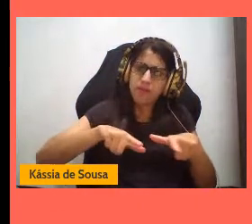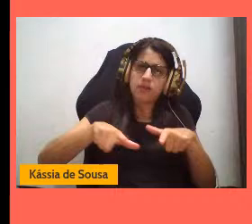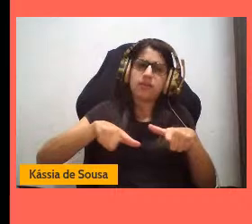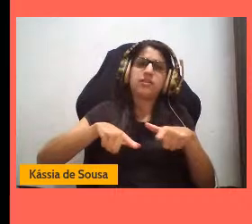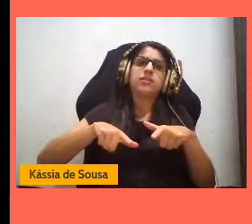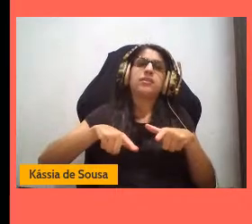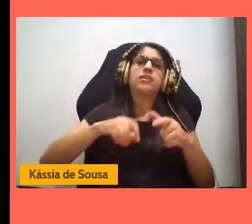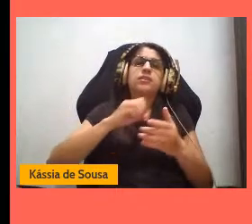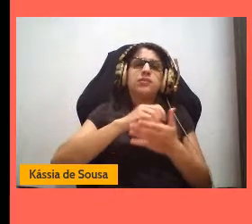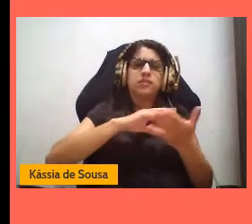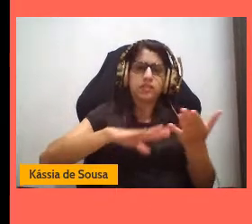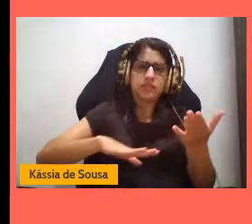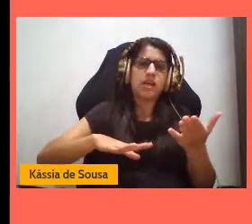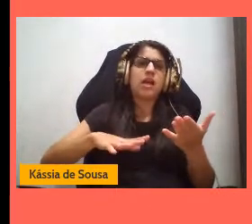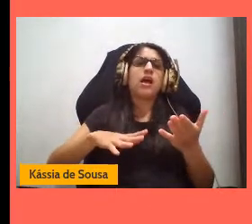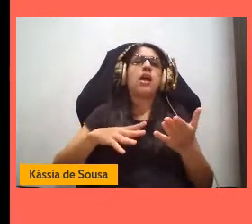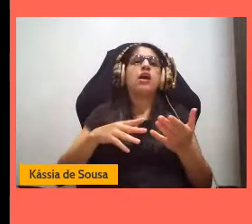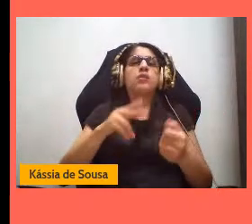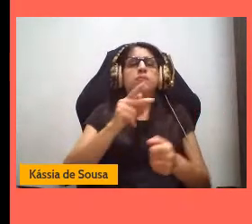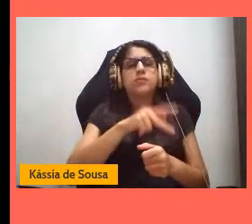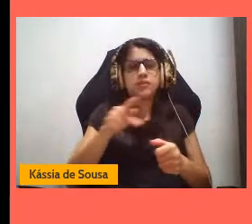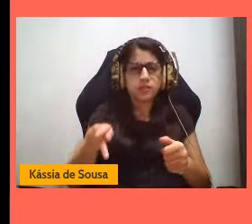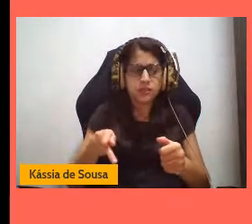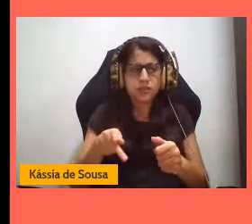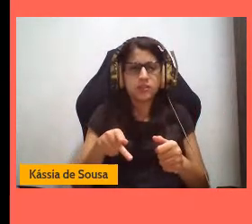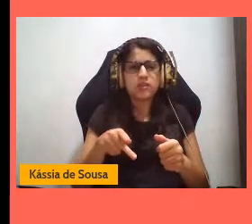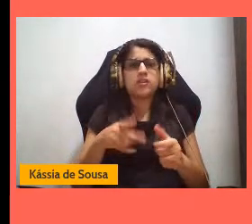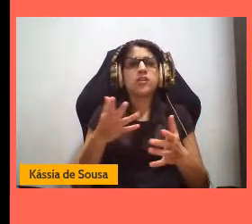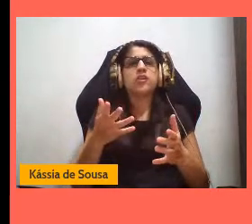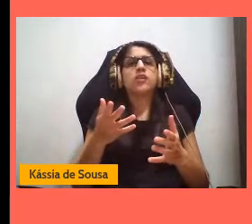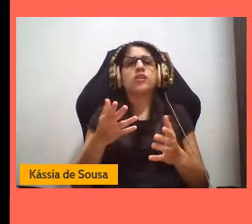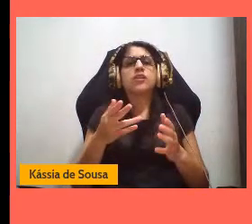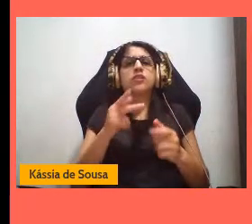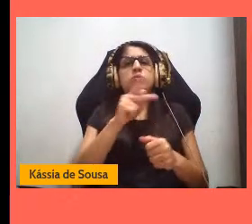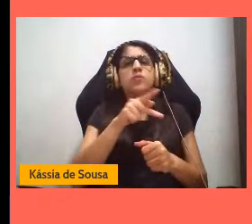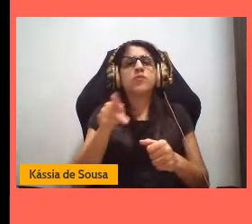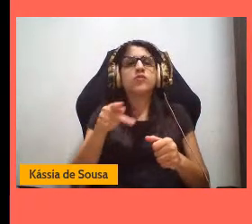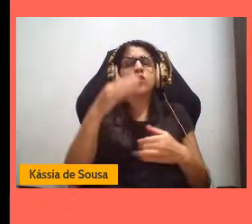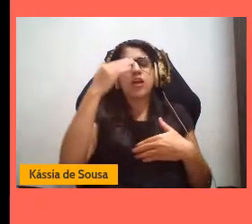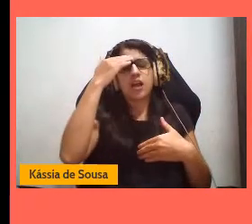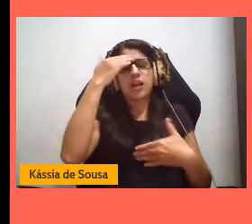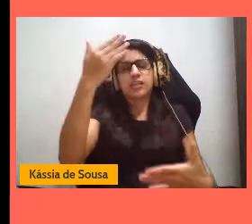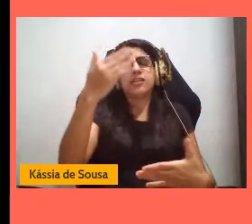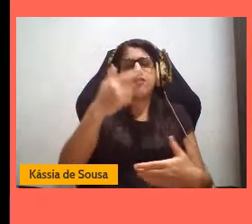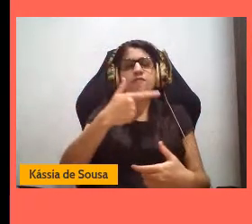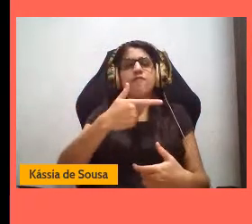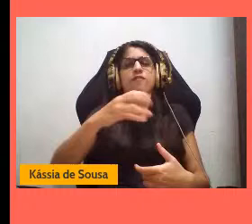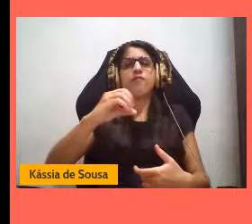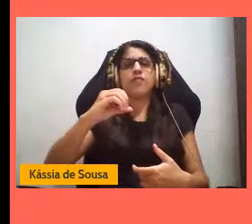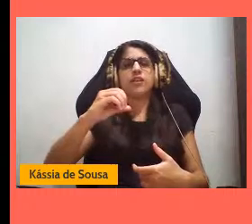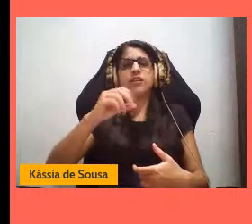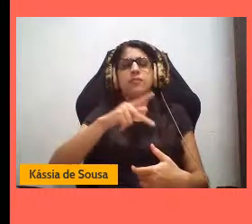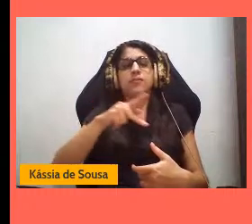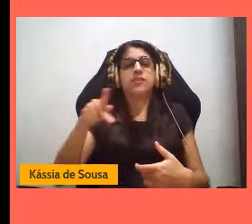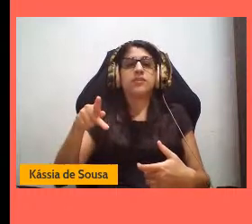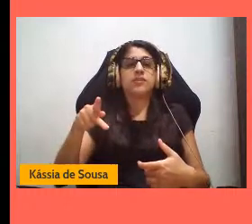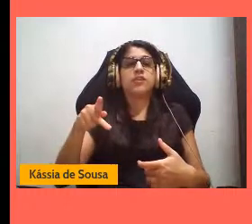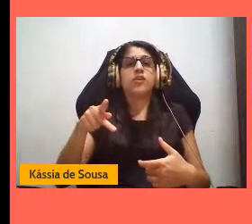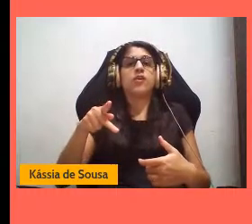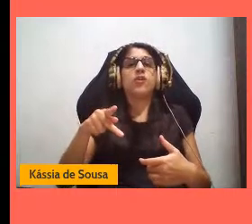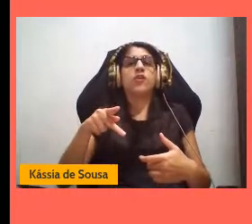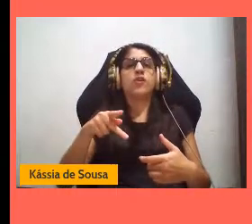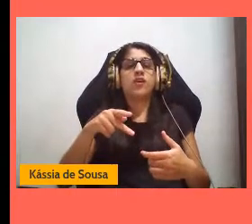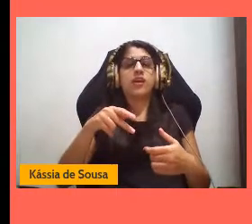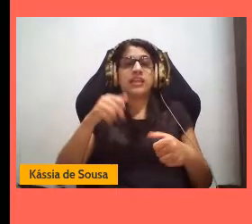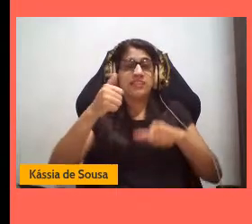comissão científica, com quem eu trabalhei mais de pertinho, né, agradecer 20 professores avaliando 150 trabalhos, num